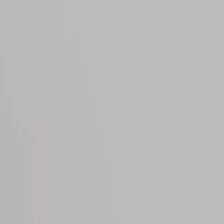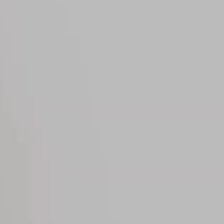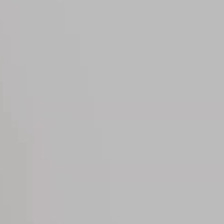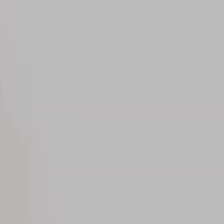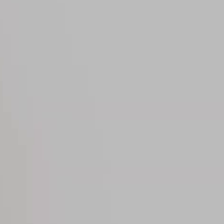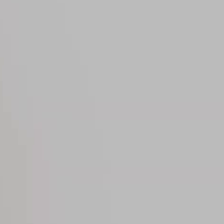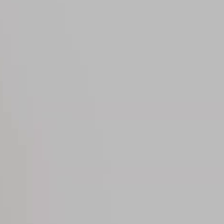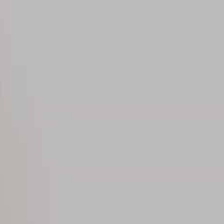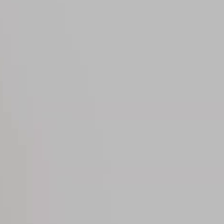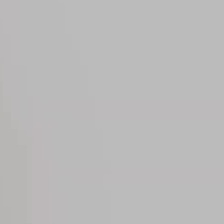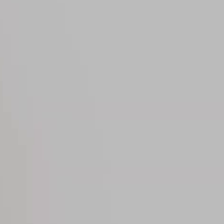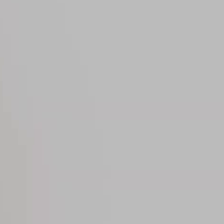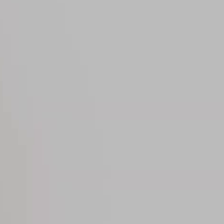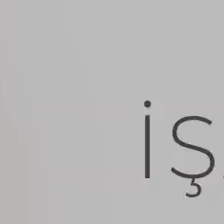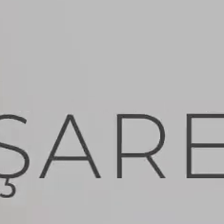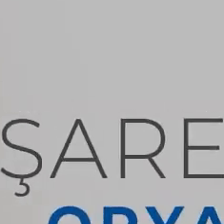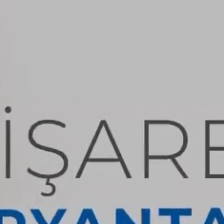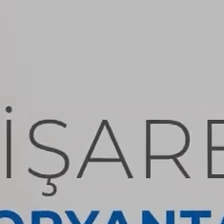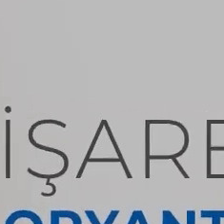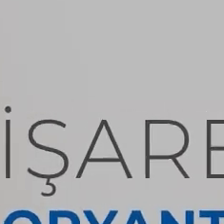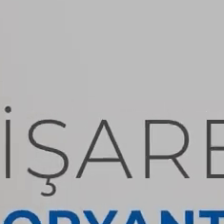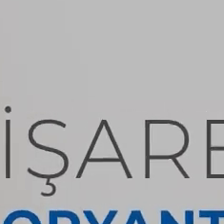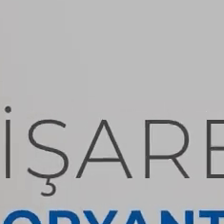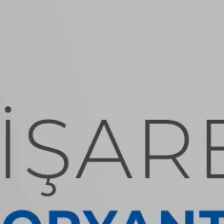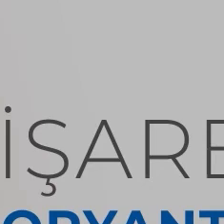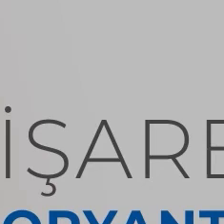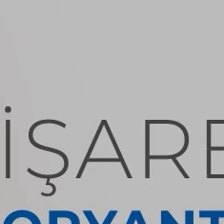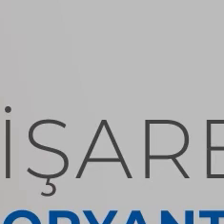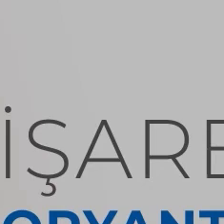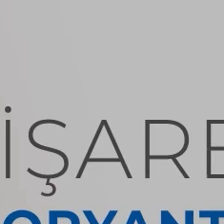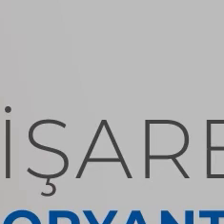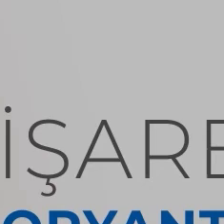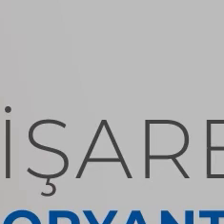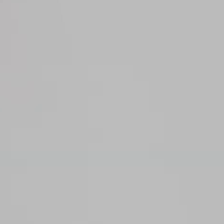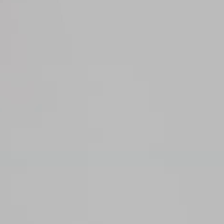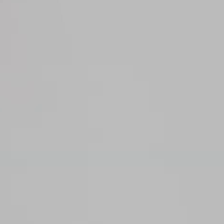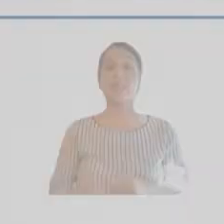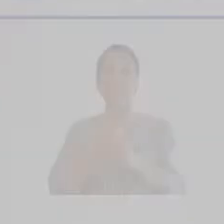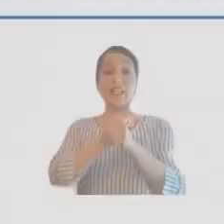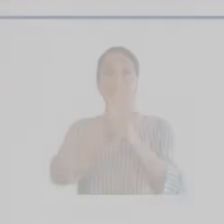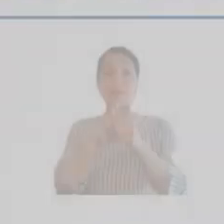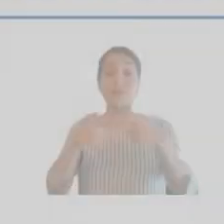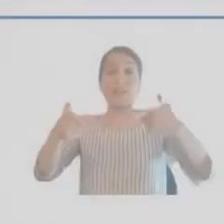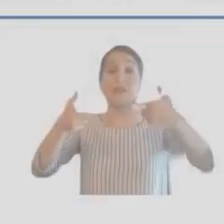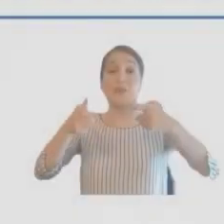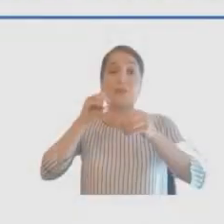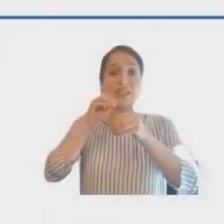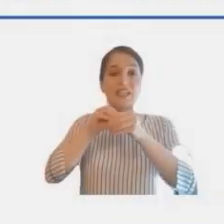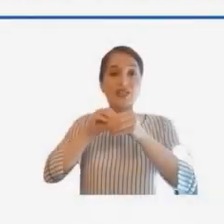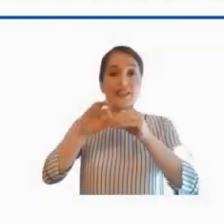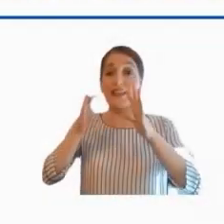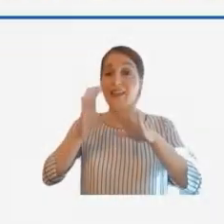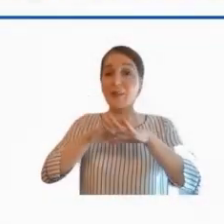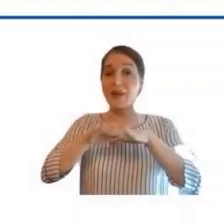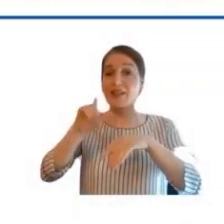İşitme engelli çalışanlarımızdan gelen beklentilerle yola çıkarak oryantasyon eğitimlerimizi işaret diline çevirdik. Covid-19 pandemisi döneminde işitme